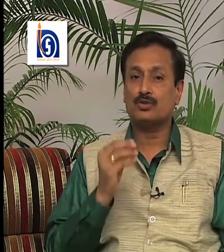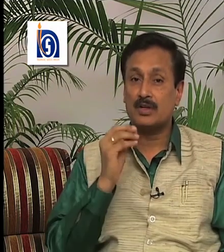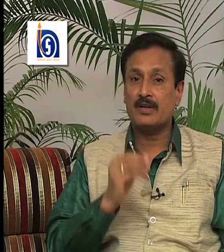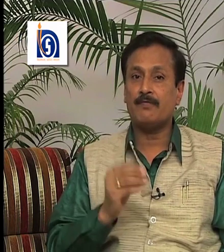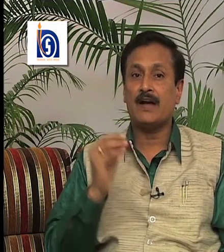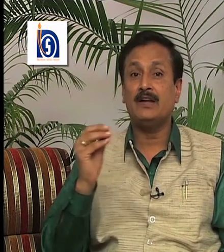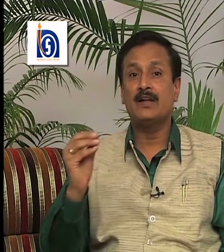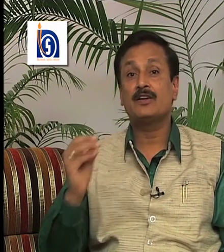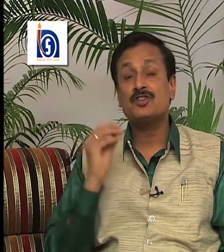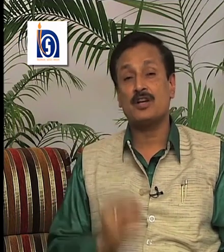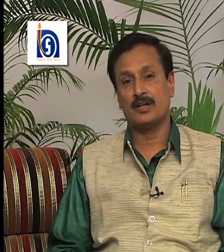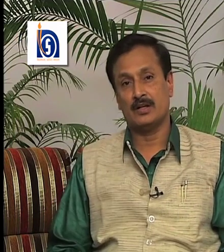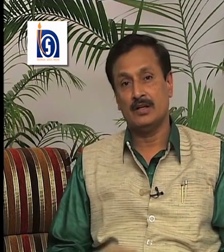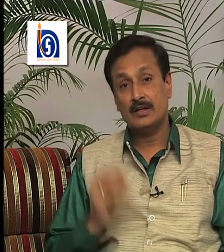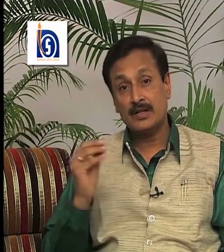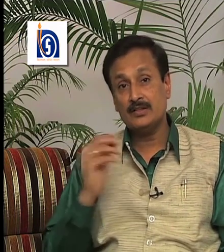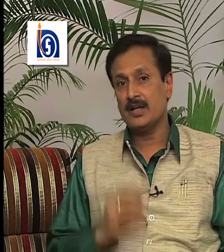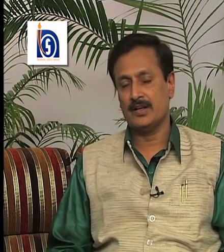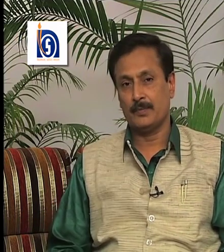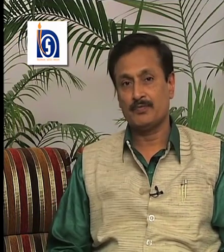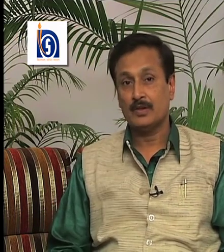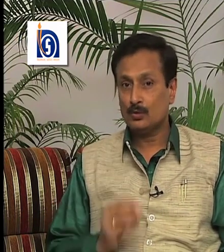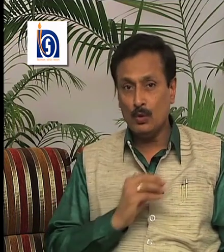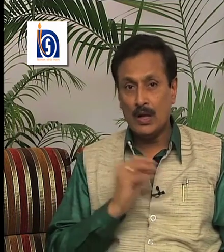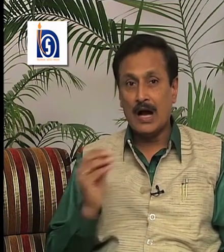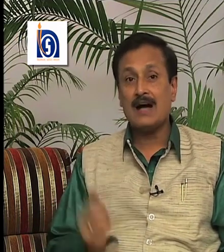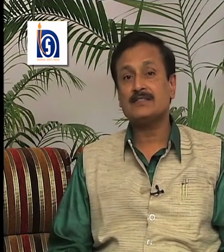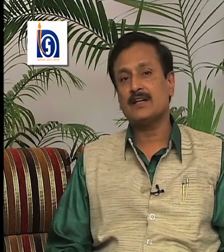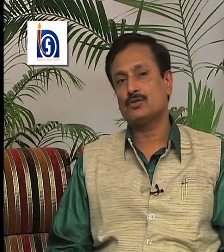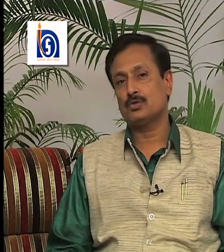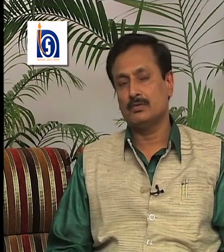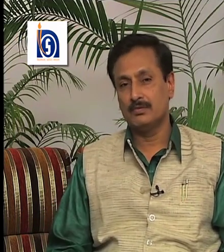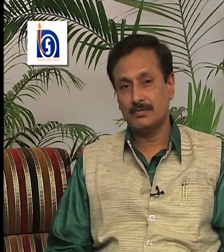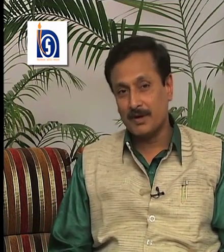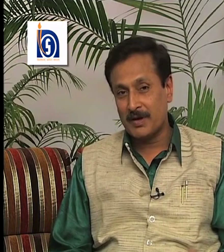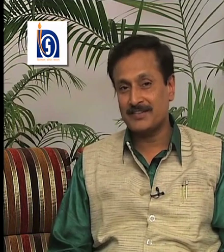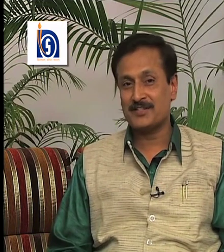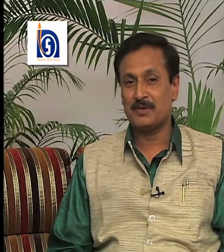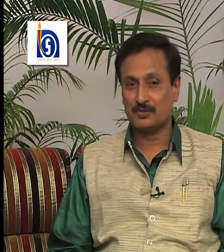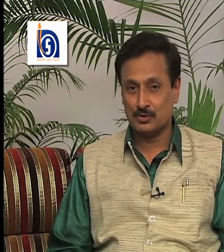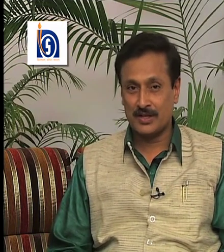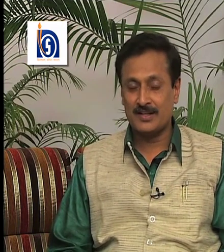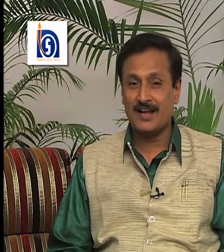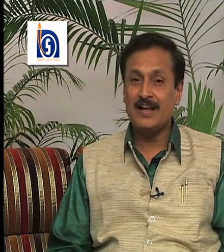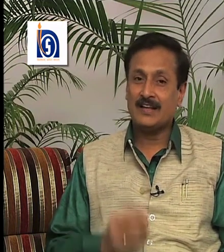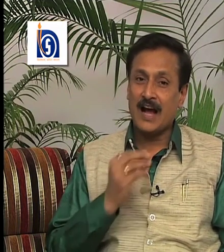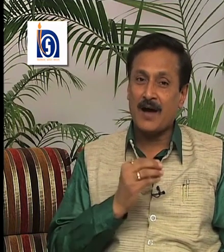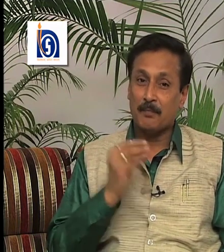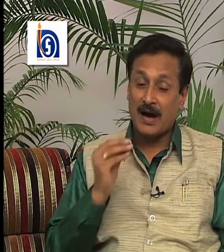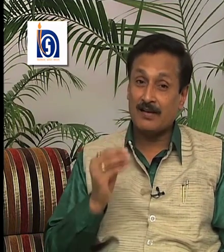वो सर्टिफाइड कृषक हैं, खेतिहर हैं। तो आज तक जो हमारे देश में ये सोच रही है कि आप